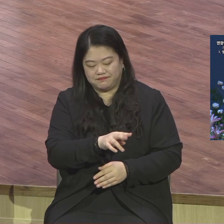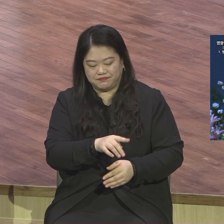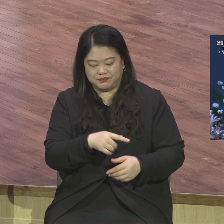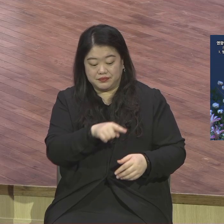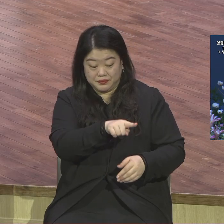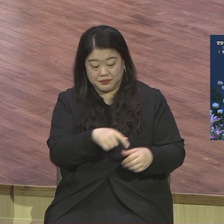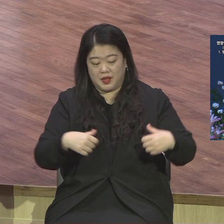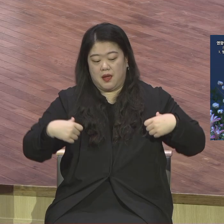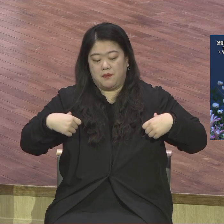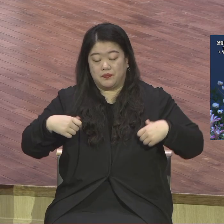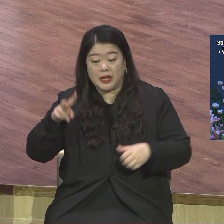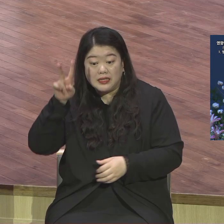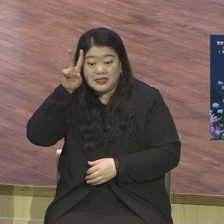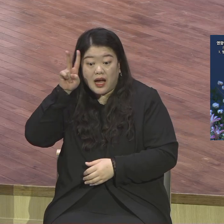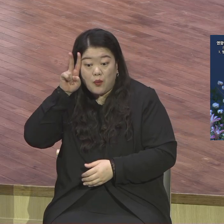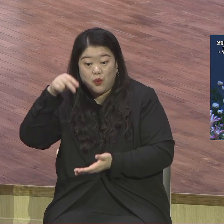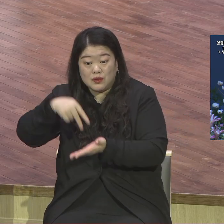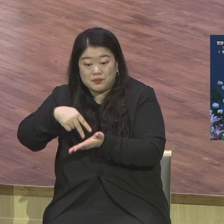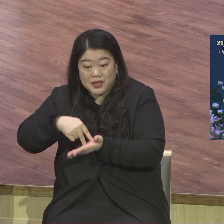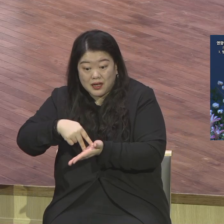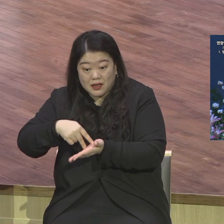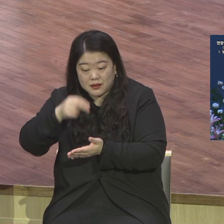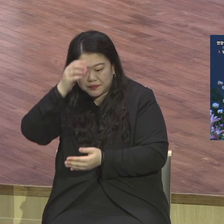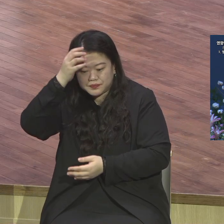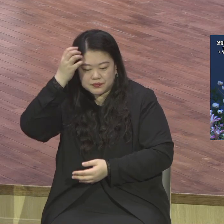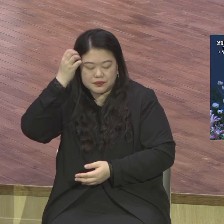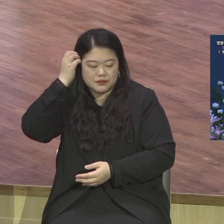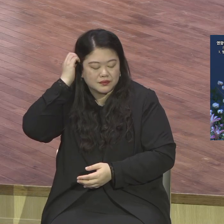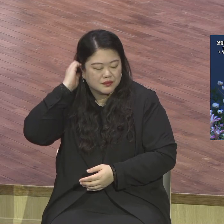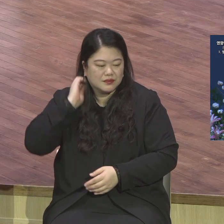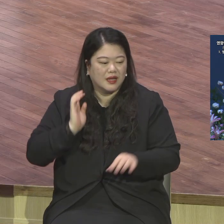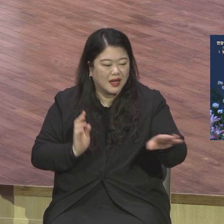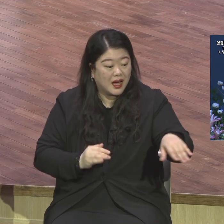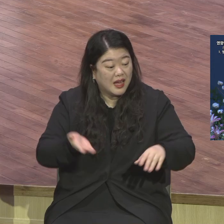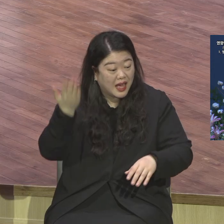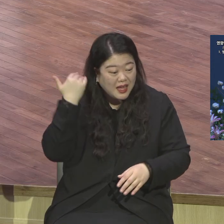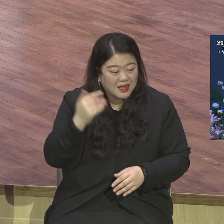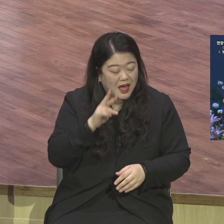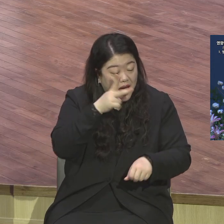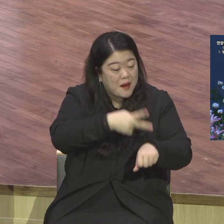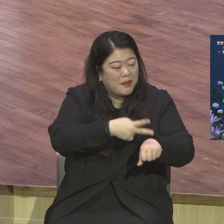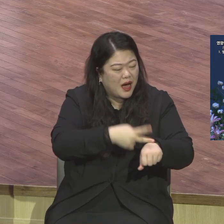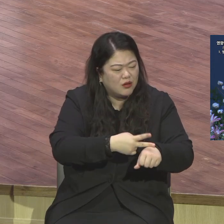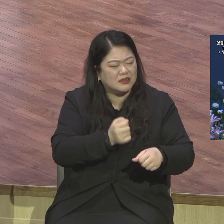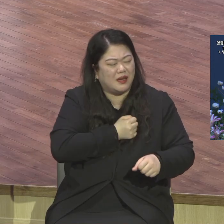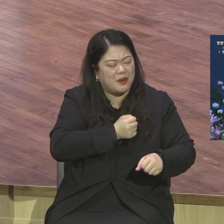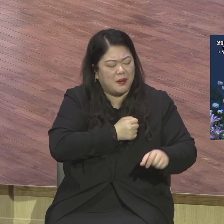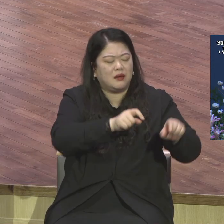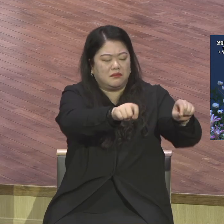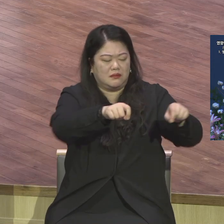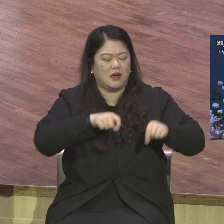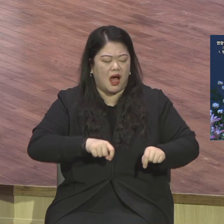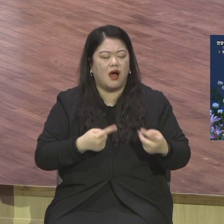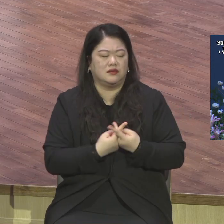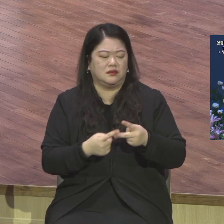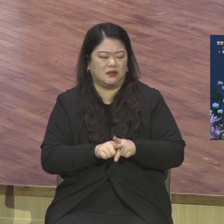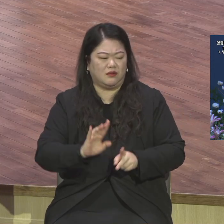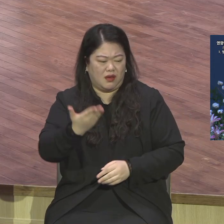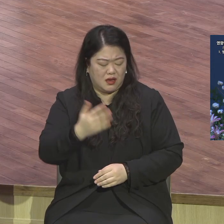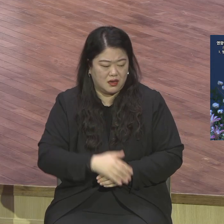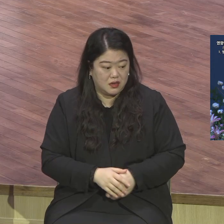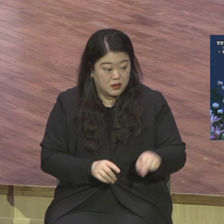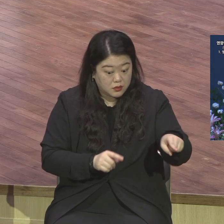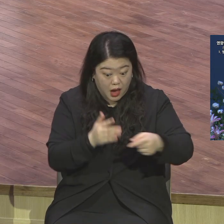지금 말하는 겁니다. 야고보는 잘하는 도다. 귀신들도 믿고 떠느냐. 귀신도 믿는다.